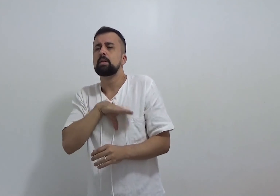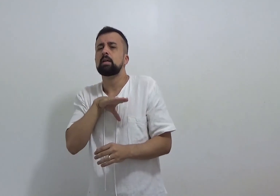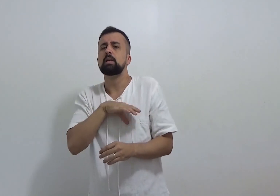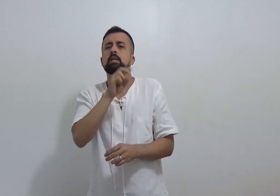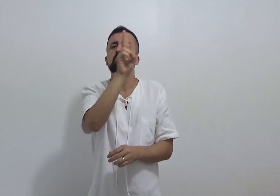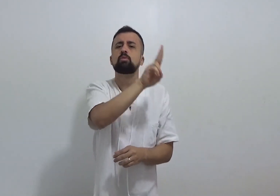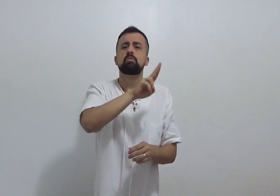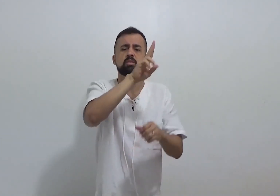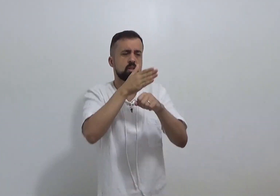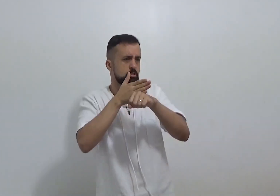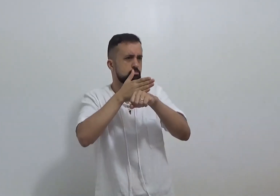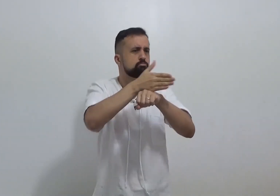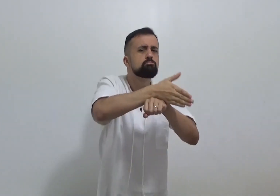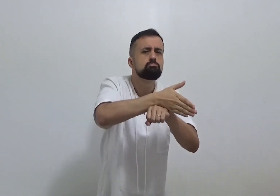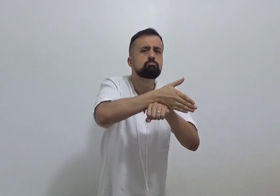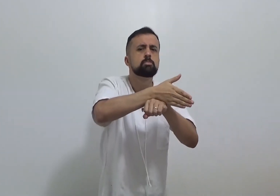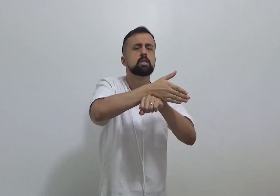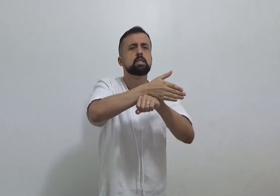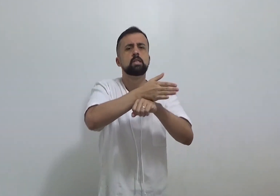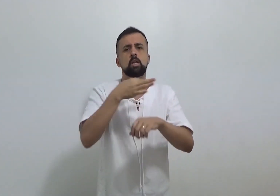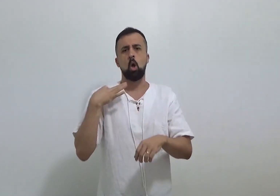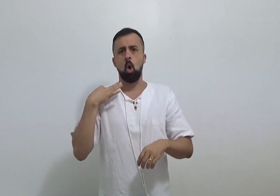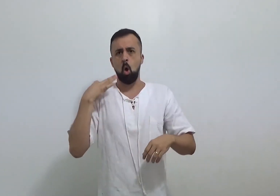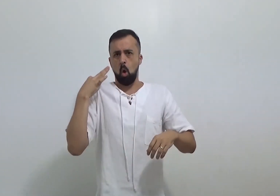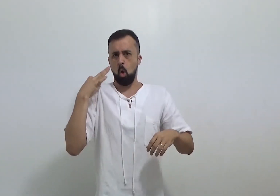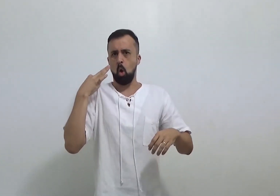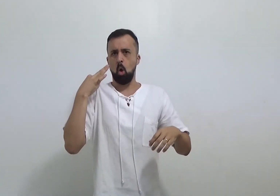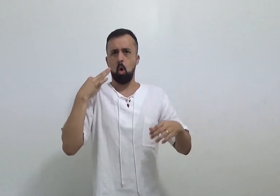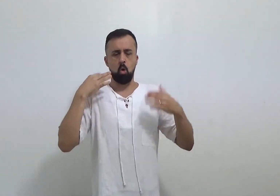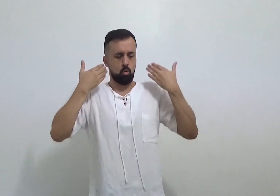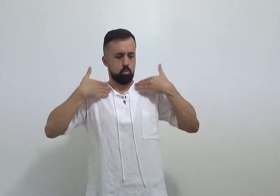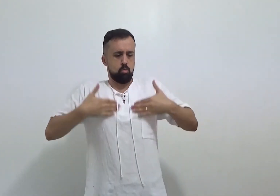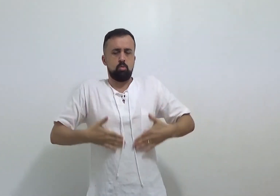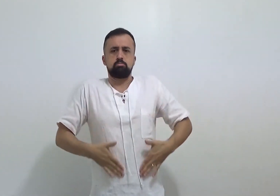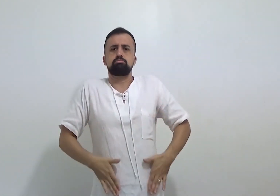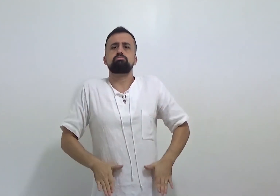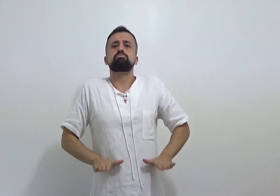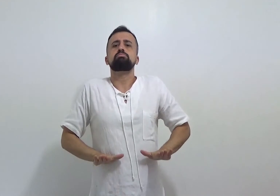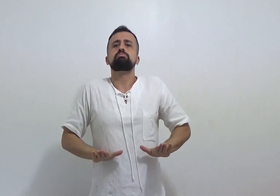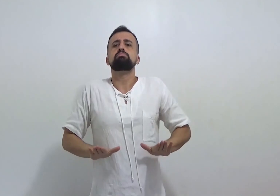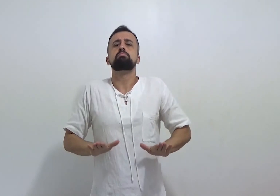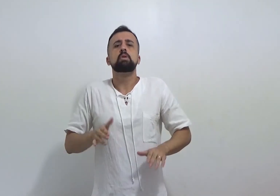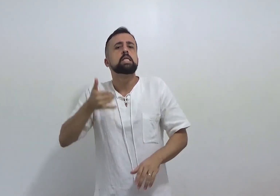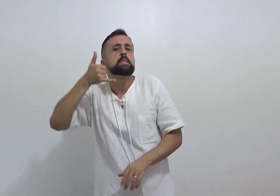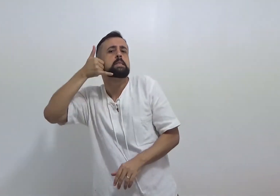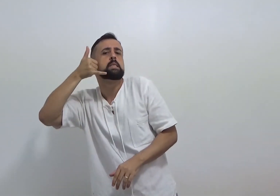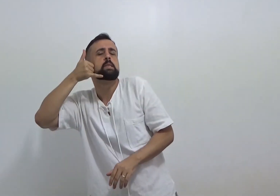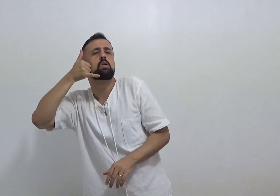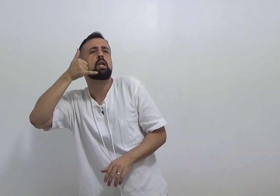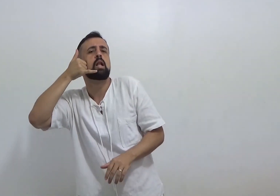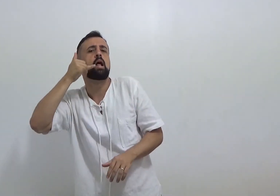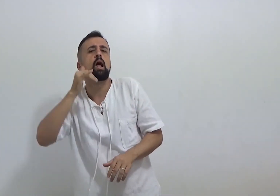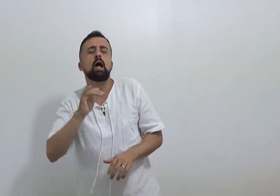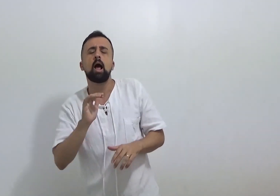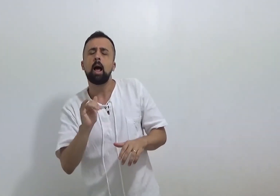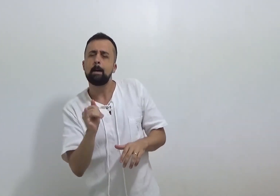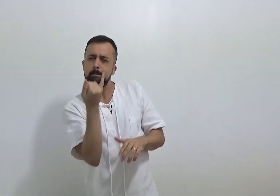Então, os indígenas que aprendem português, ingressam nas universidades, usam